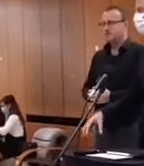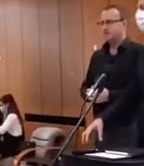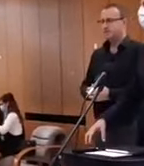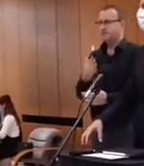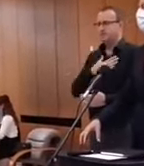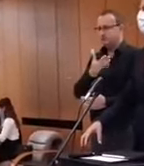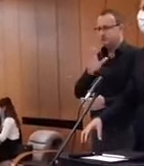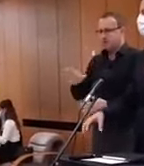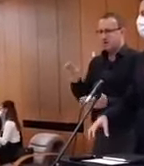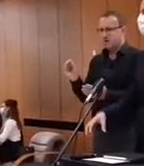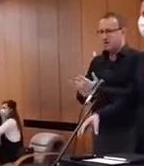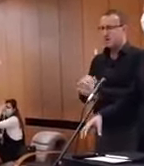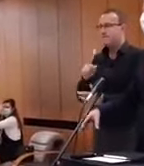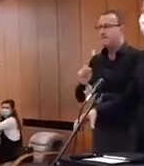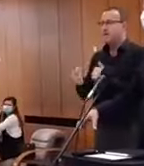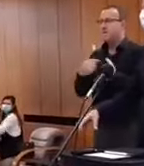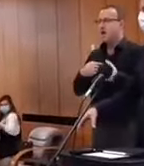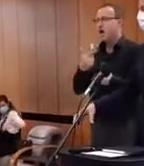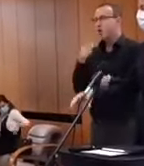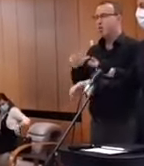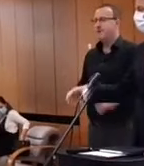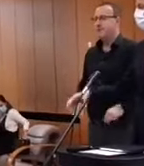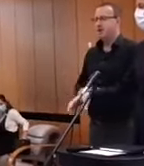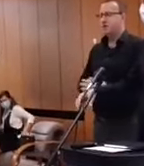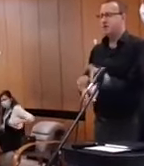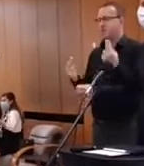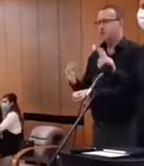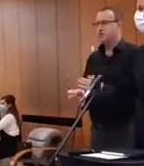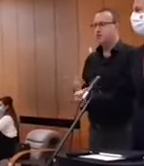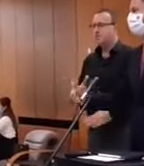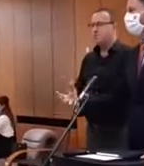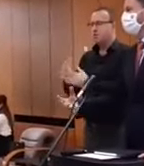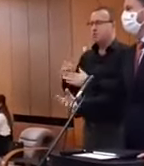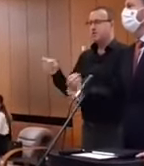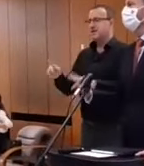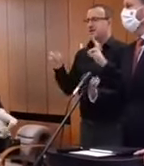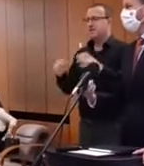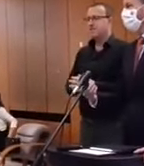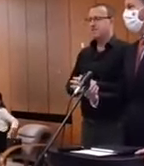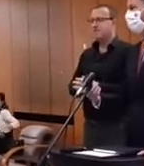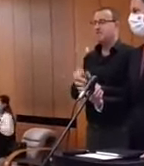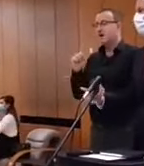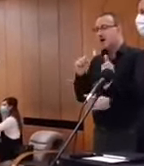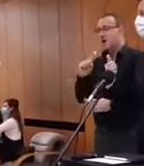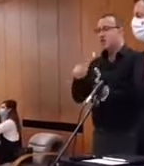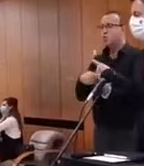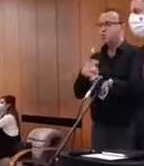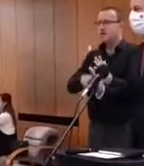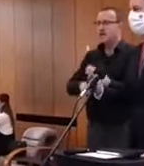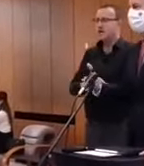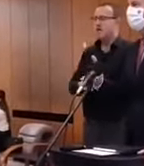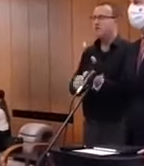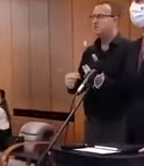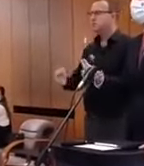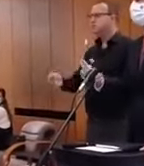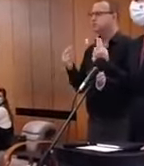vyhlásenia mojej vlády. A pre mňa ako pre premiéra je dôležité pomôcť tejto téme. Na druhej strane,